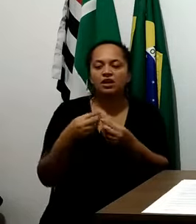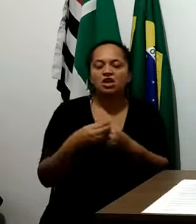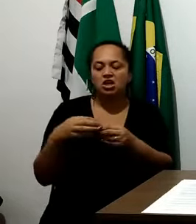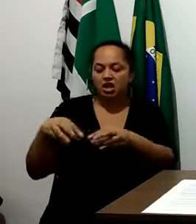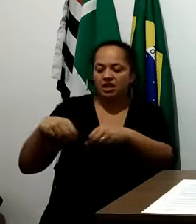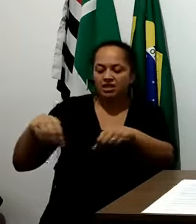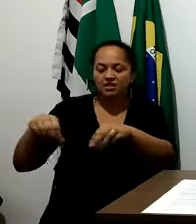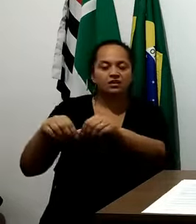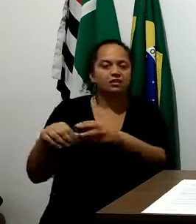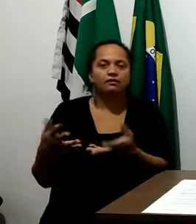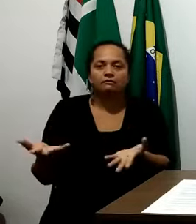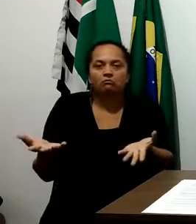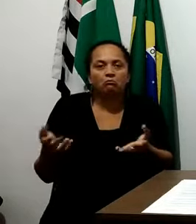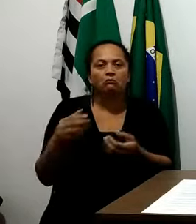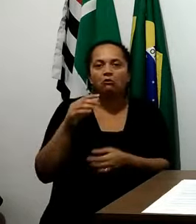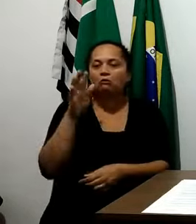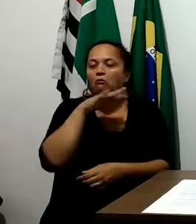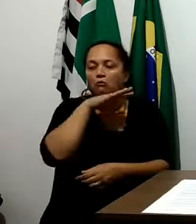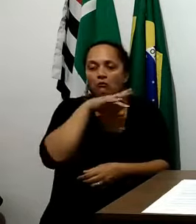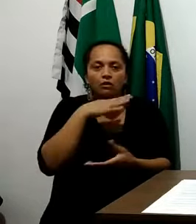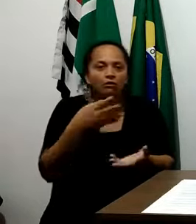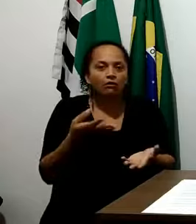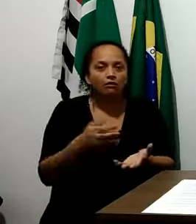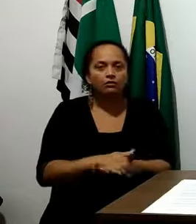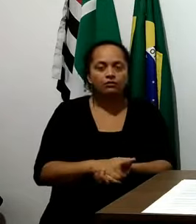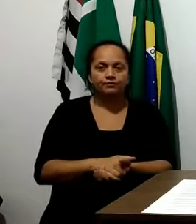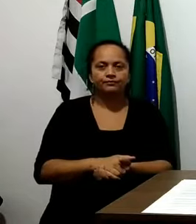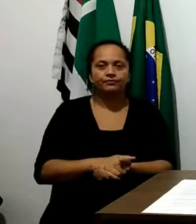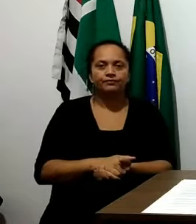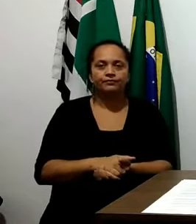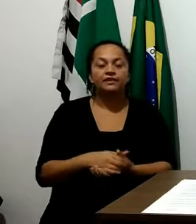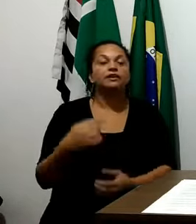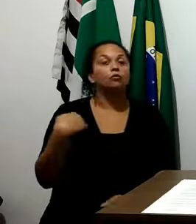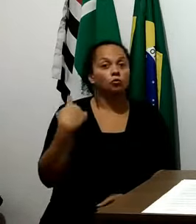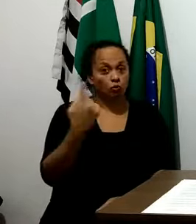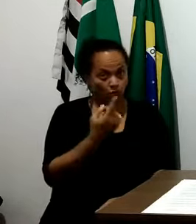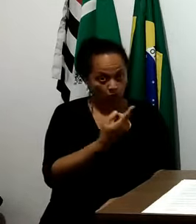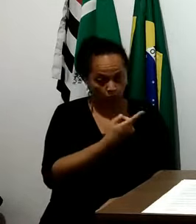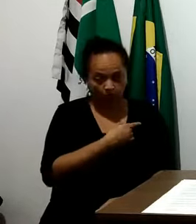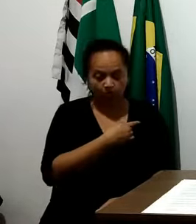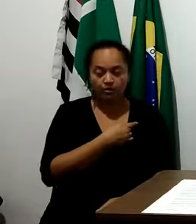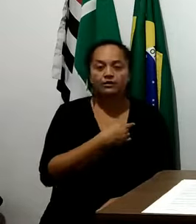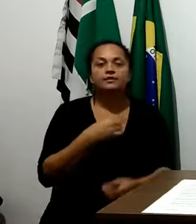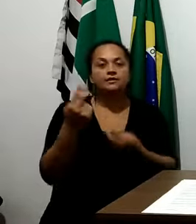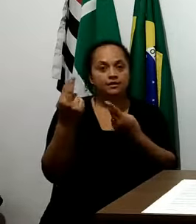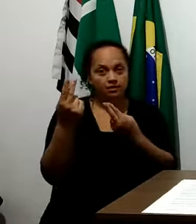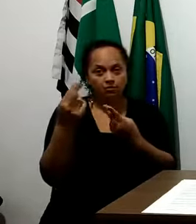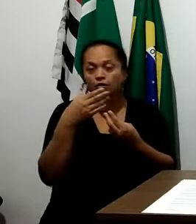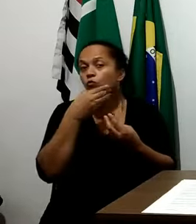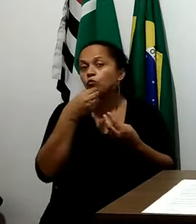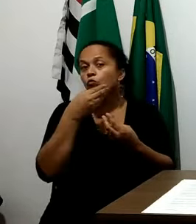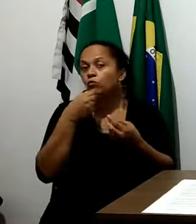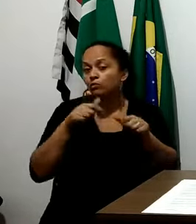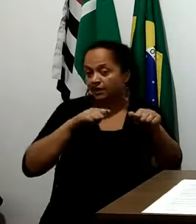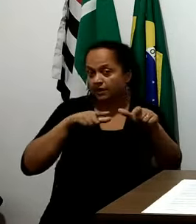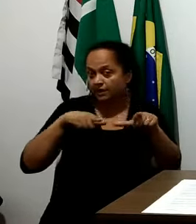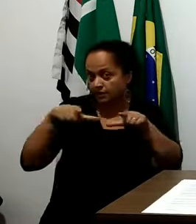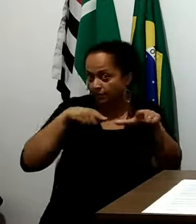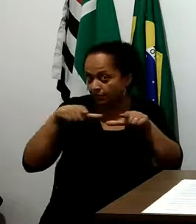O viticultor, esse viticultor é o nosso papel. Nós fomos colocados aqui nesta